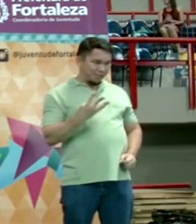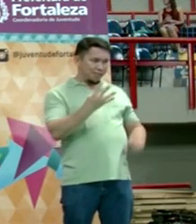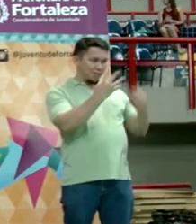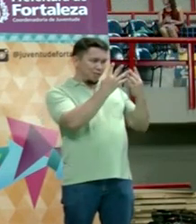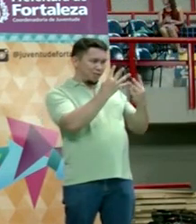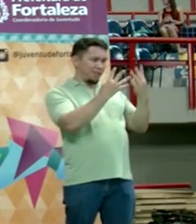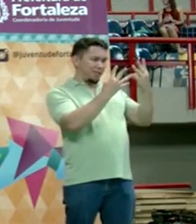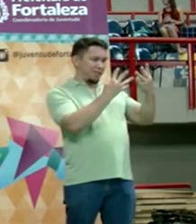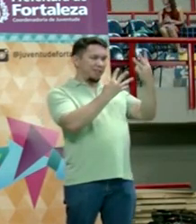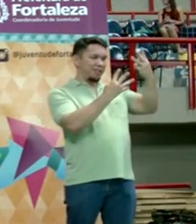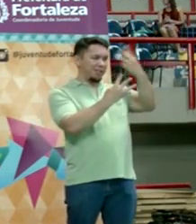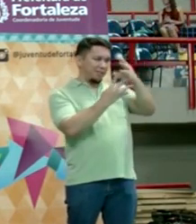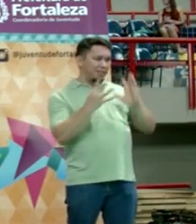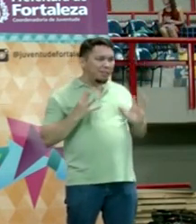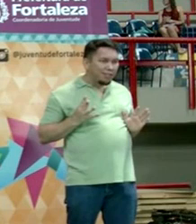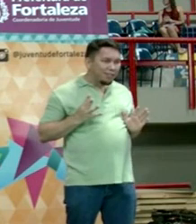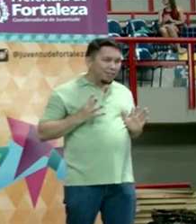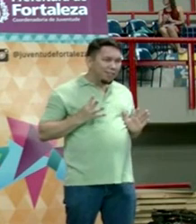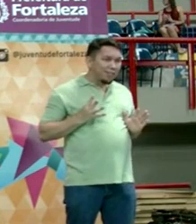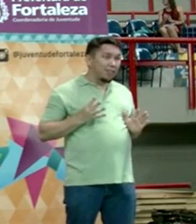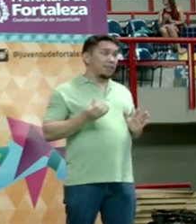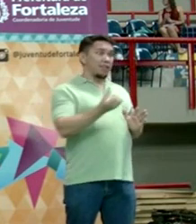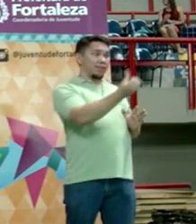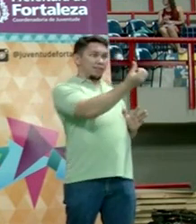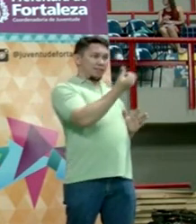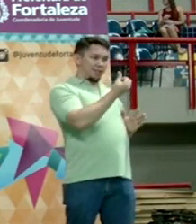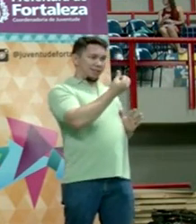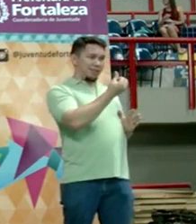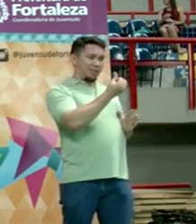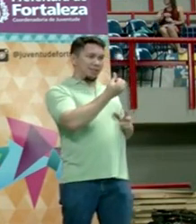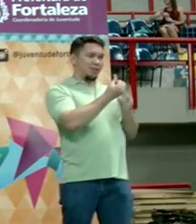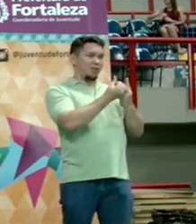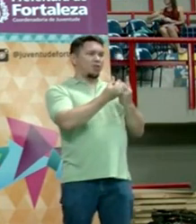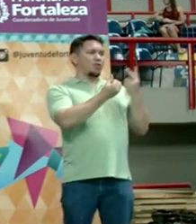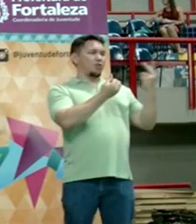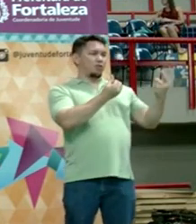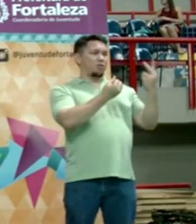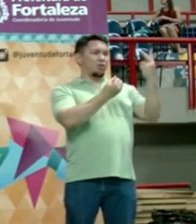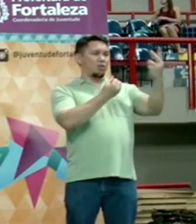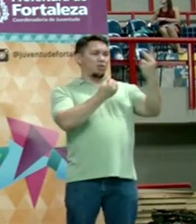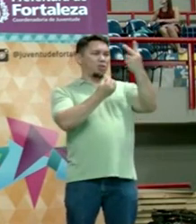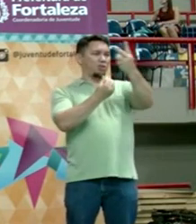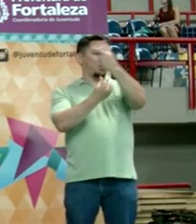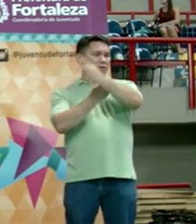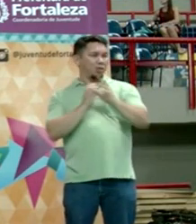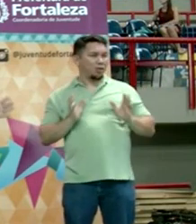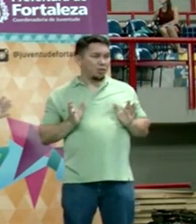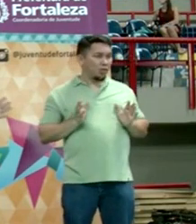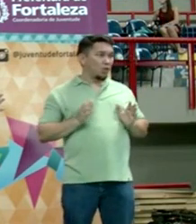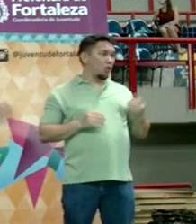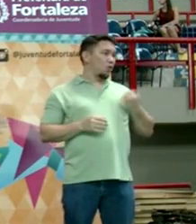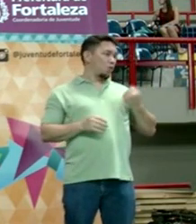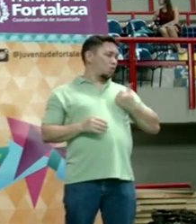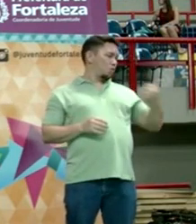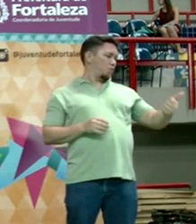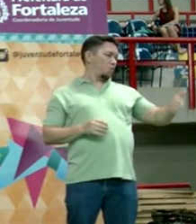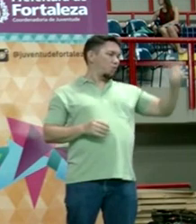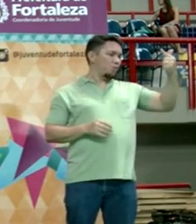4 pessoas, 3 bolinhas para cada um. Se forem 6 pessoas, 2 bolinhas para cada um. Ou seja, o número 12